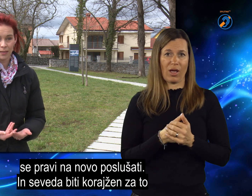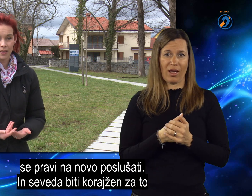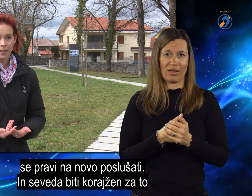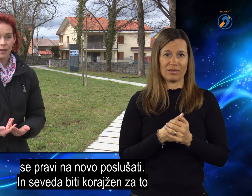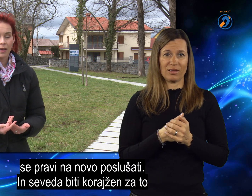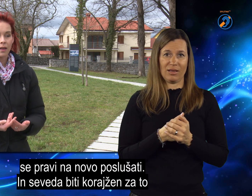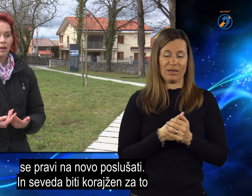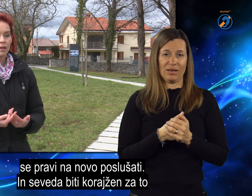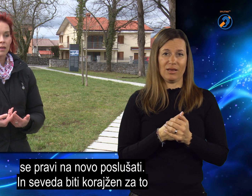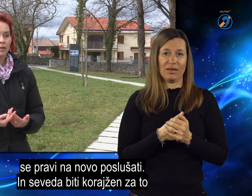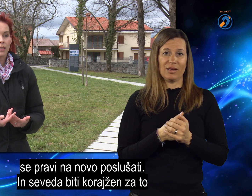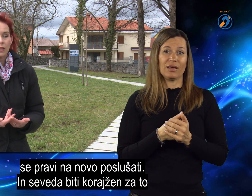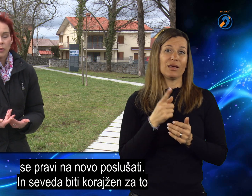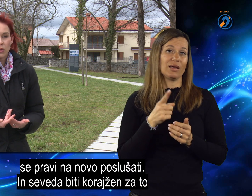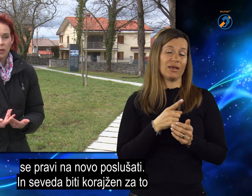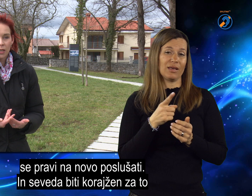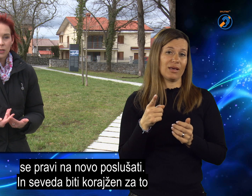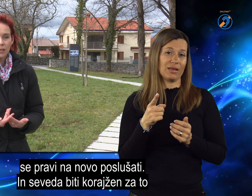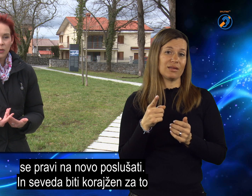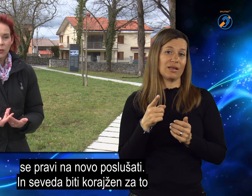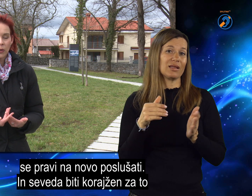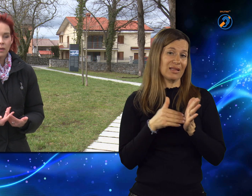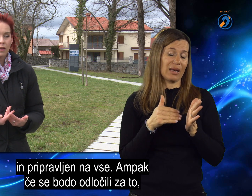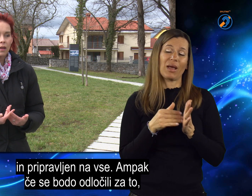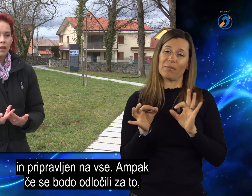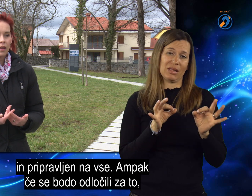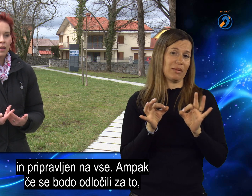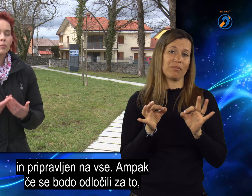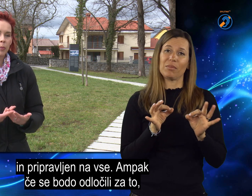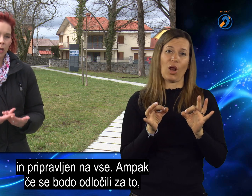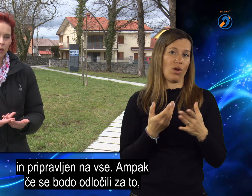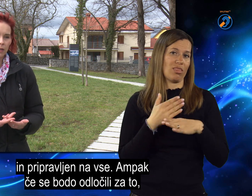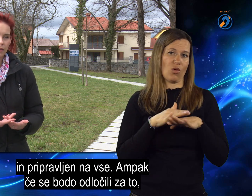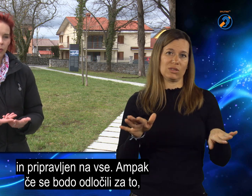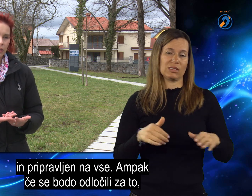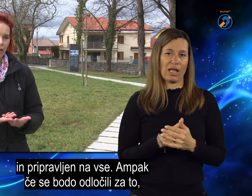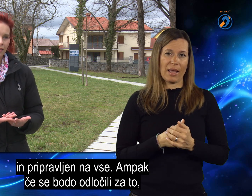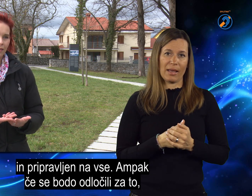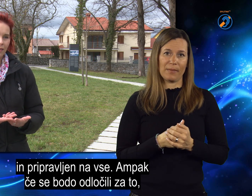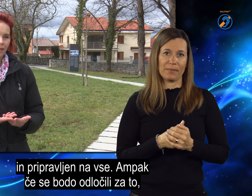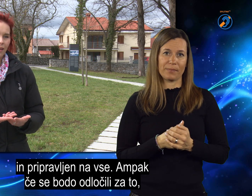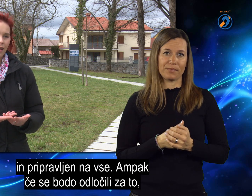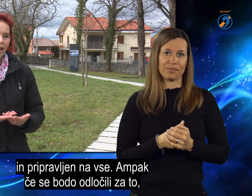poslušati. In seveda biti krajšen za to in pripravljen na vse.